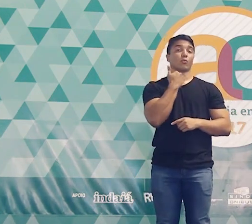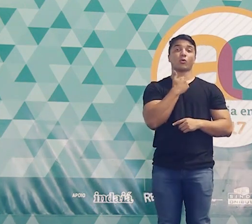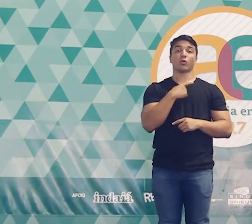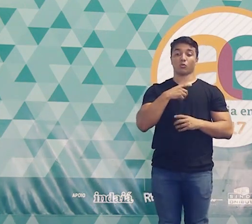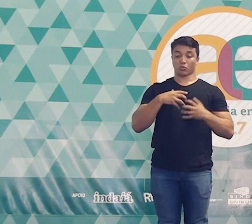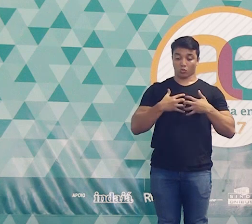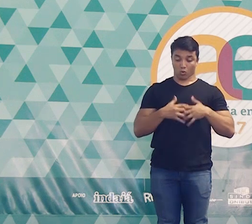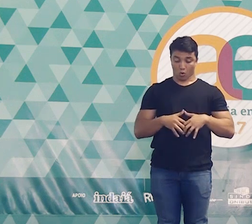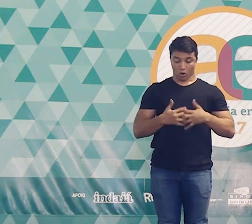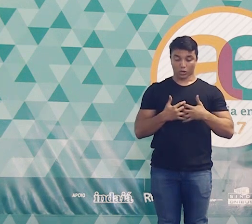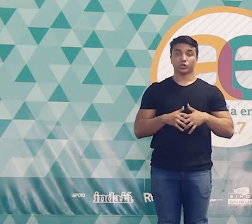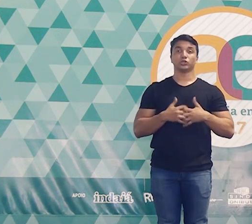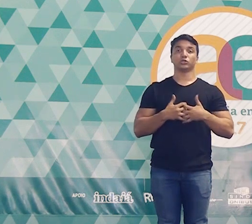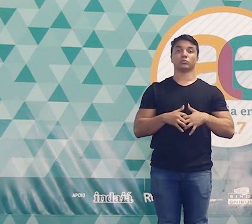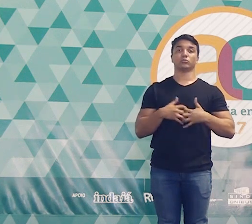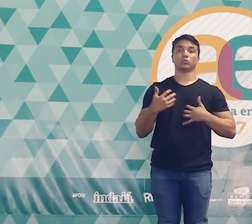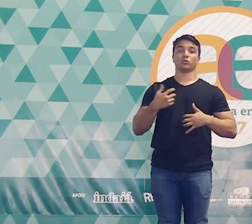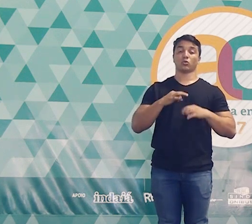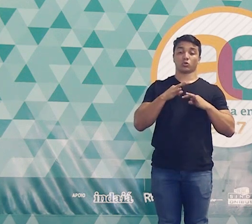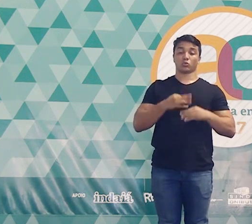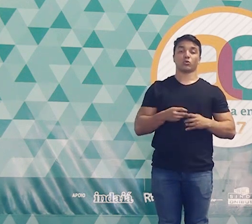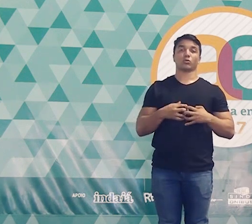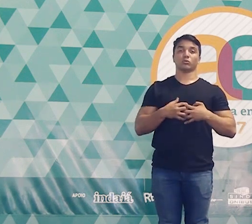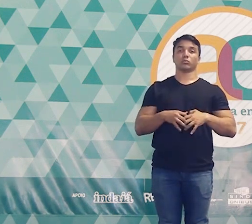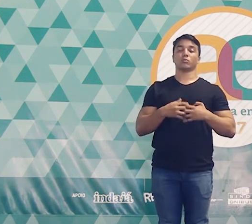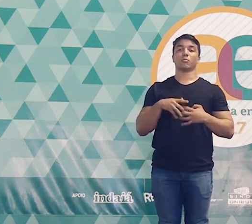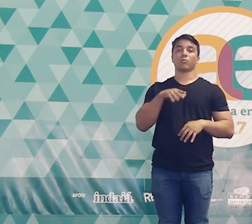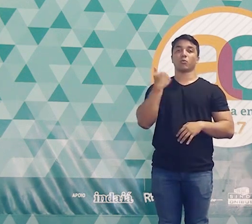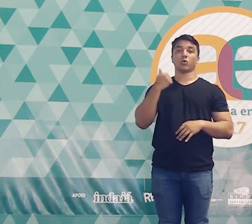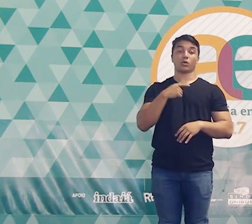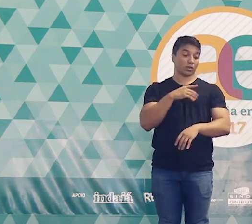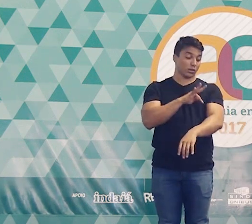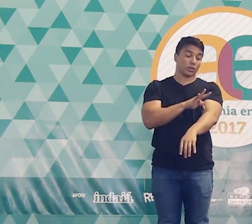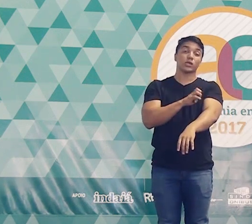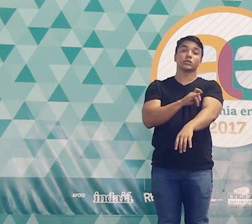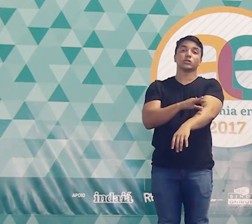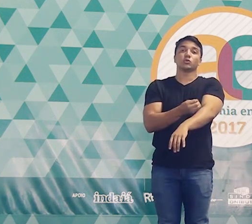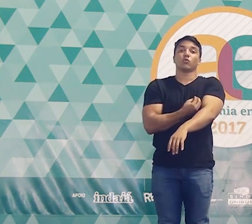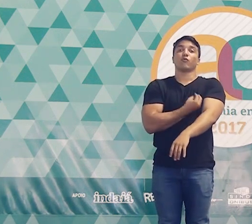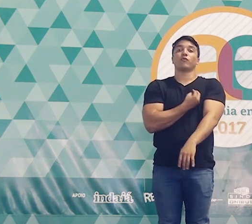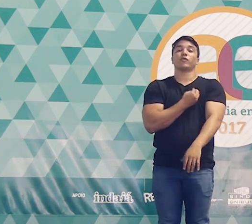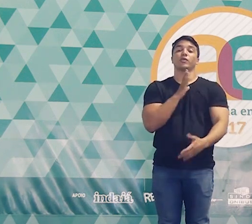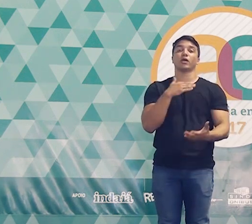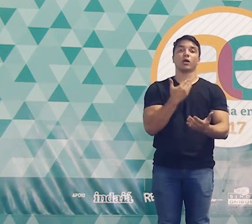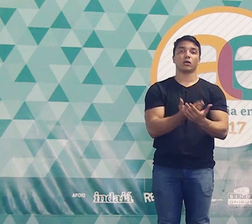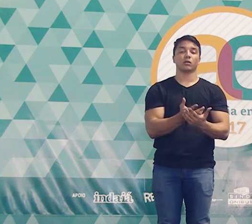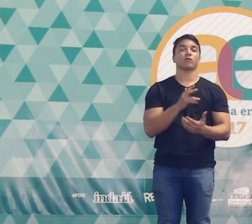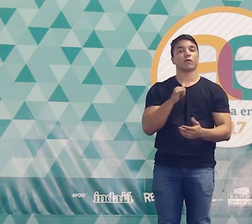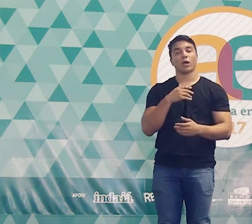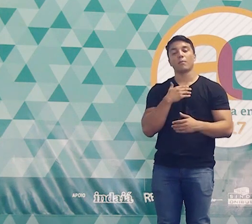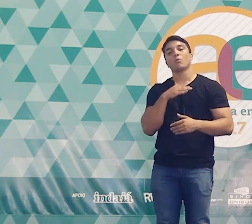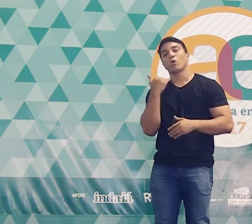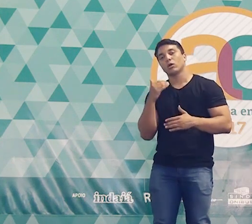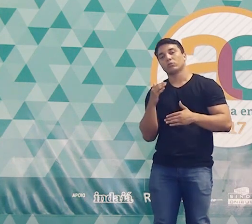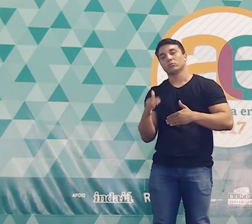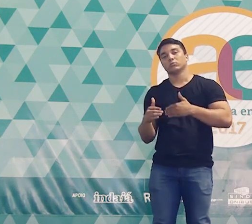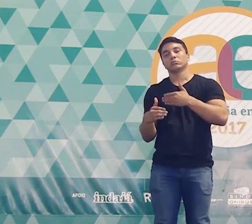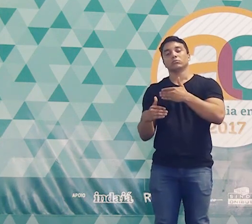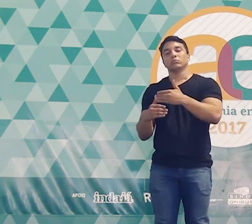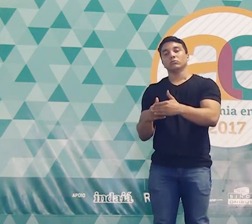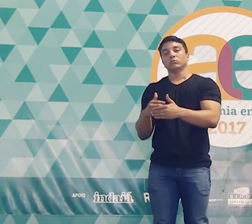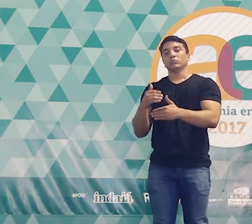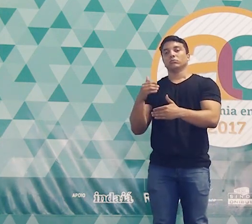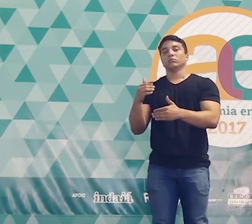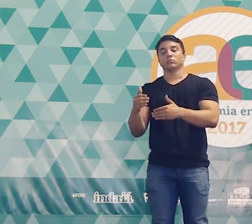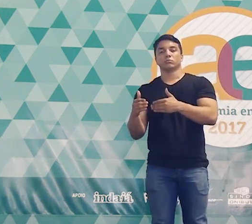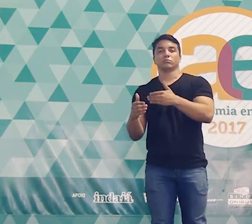é o organismo. Os tecidos ainda têm vida. Eles vão morrer devagarzinho, eles vão